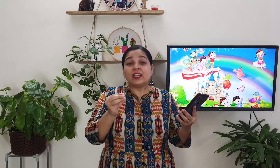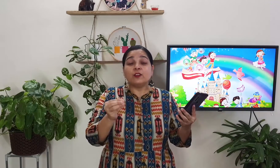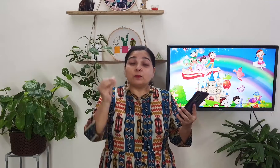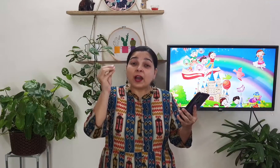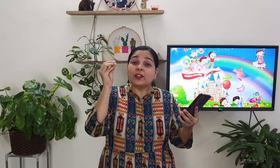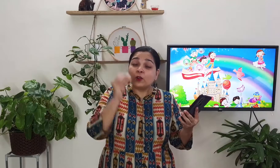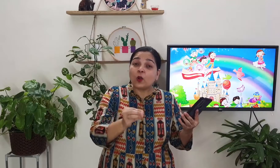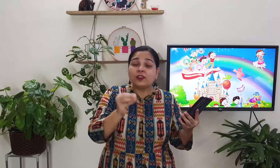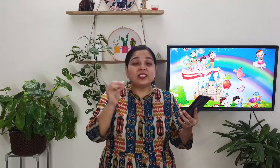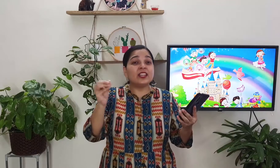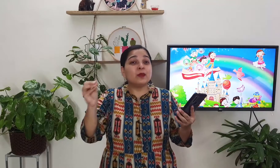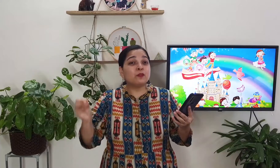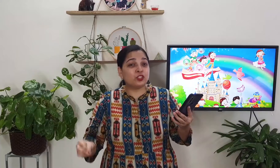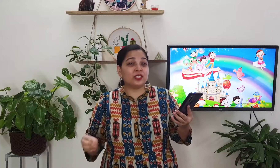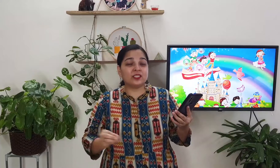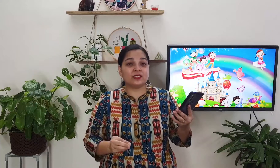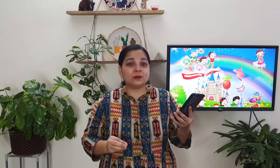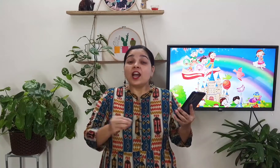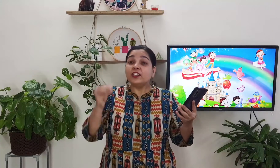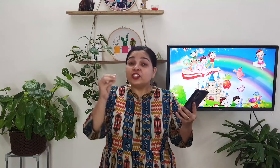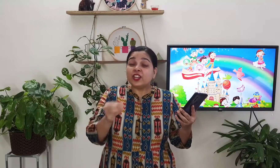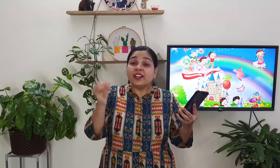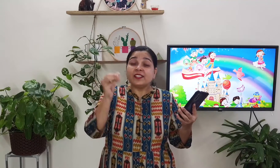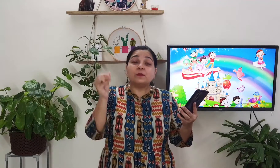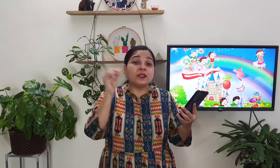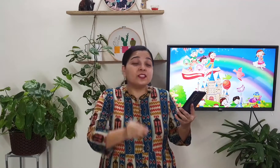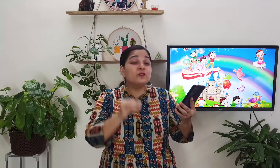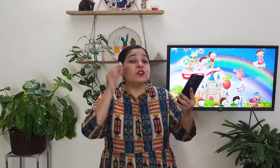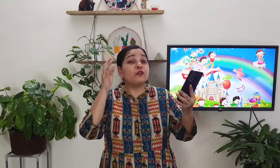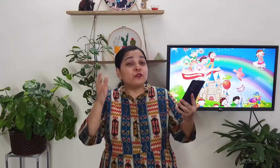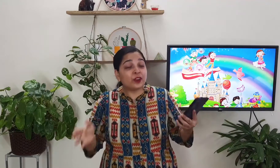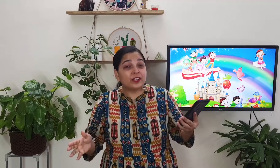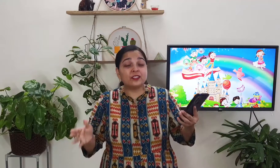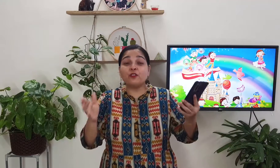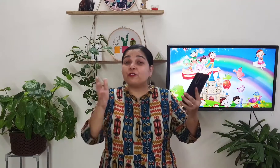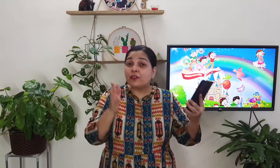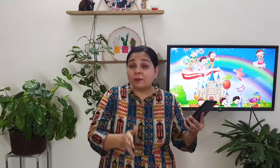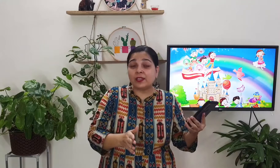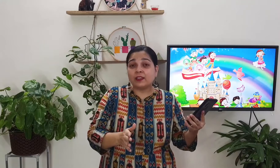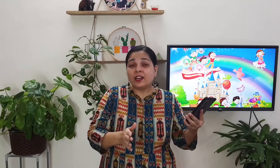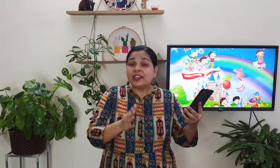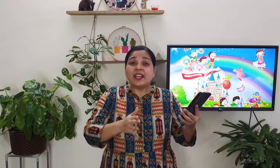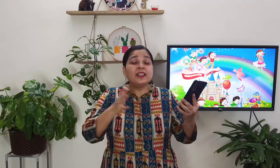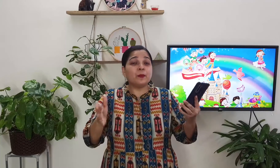கொடுத்த அதிகாரத்தை அவர்களுக்கு சொல்லுங்கள். இந்த செய்தியை உங்கள் நண்பர்களுடன், உங்கள்